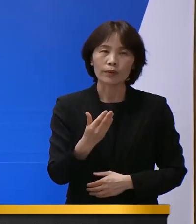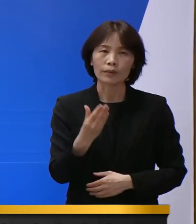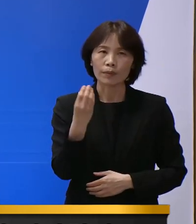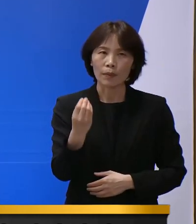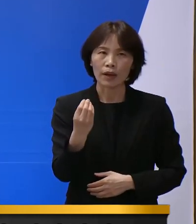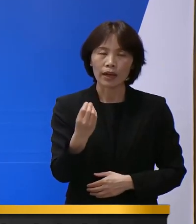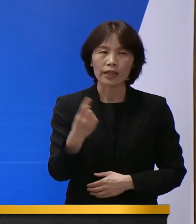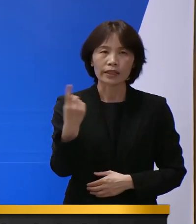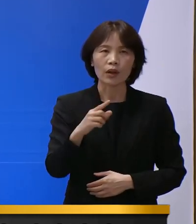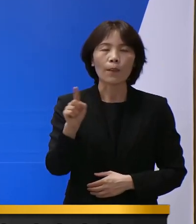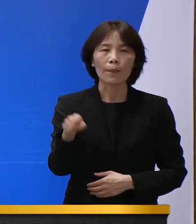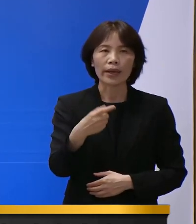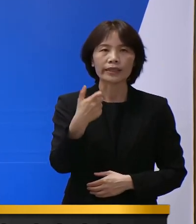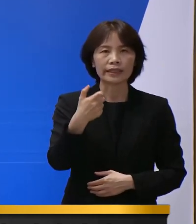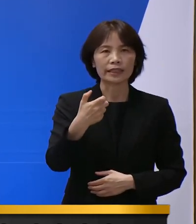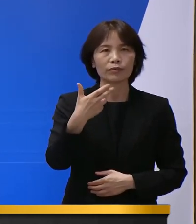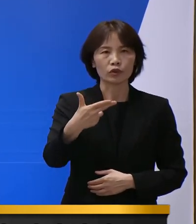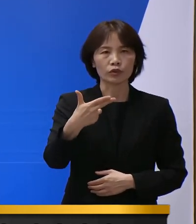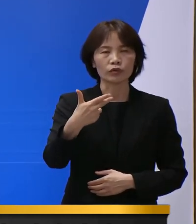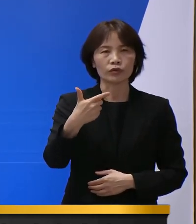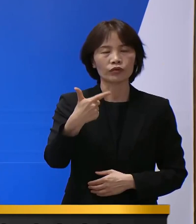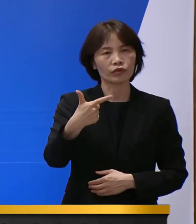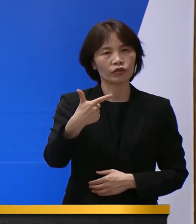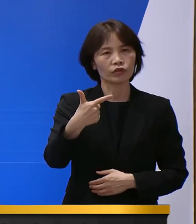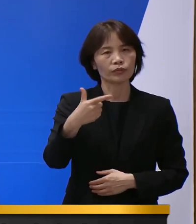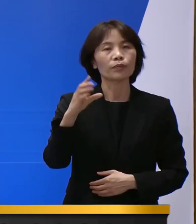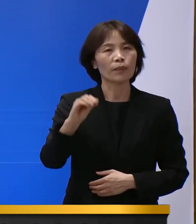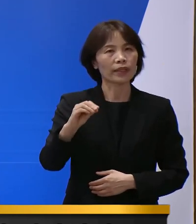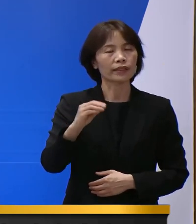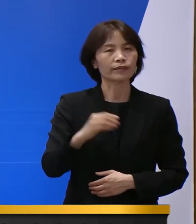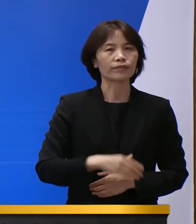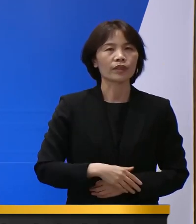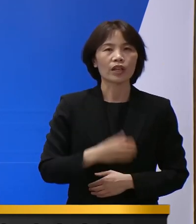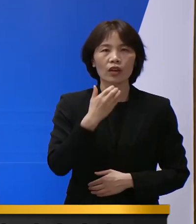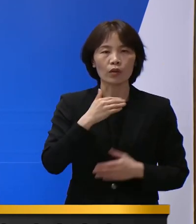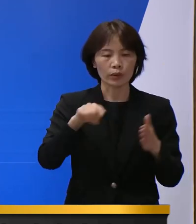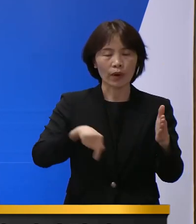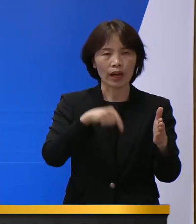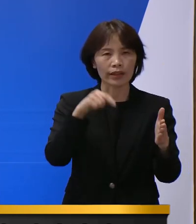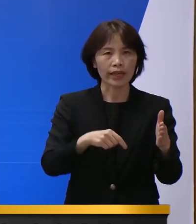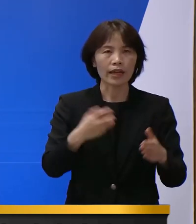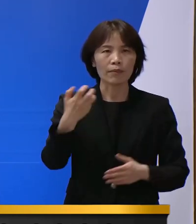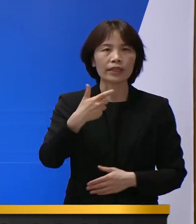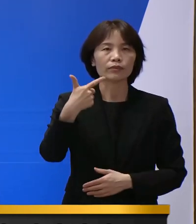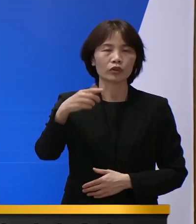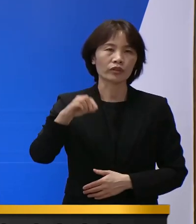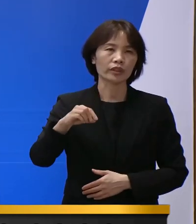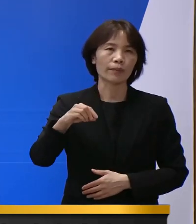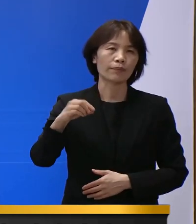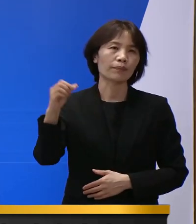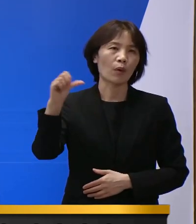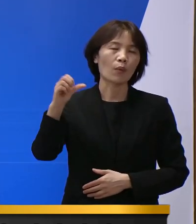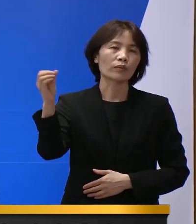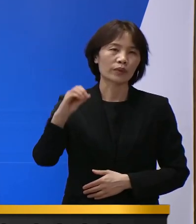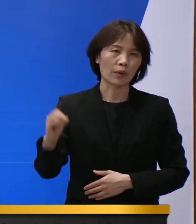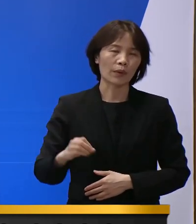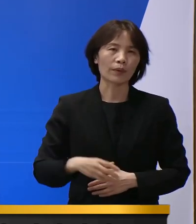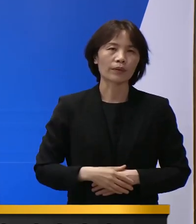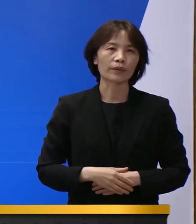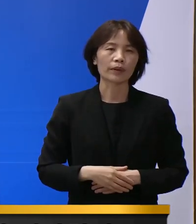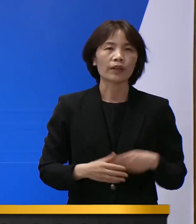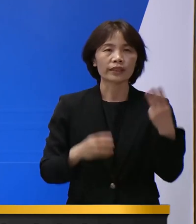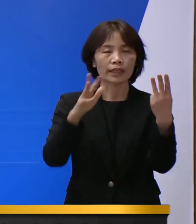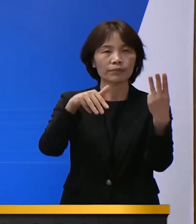총 1,167만 2,445명으로 경기도 인구 대비 86.6%에 해당합니다.